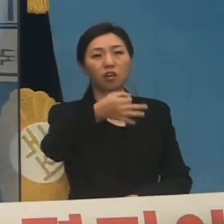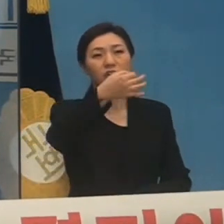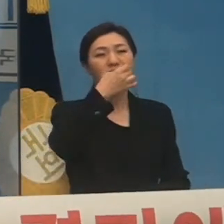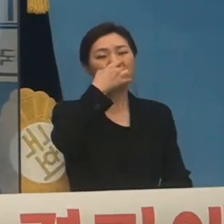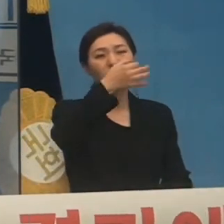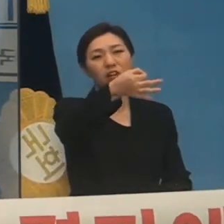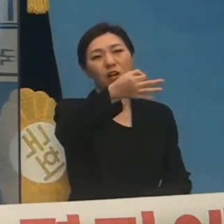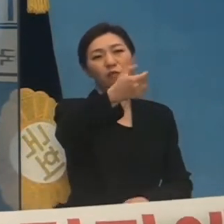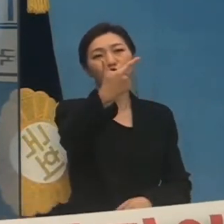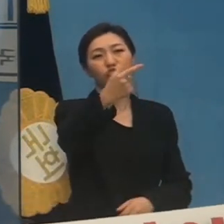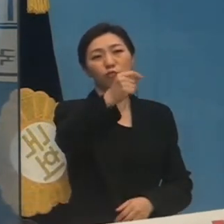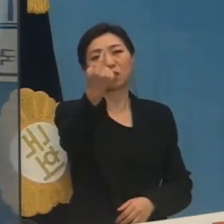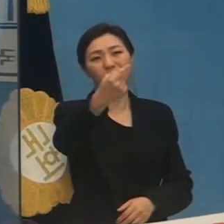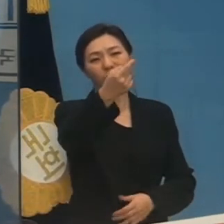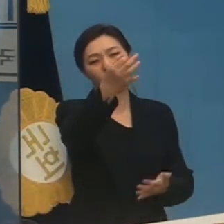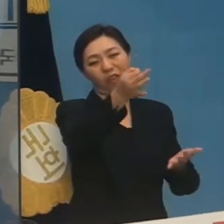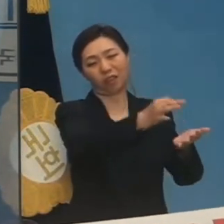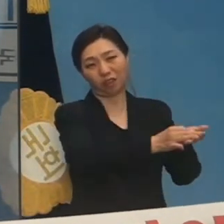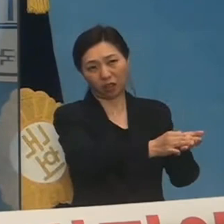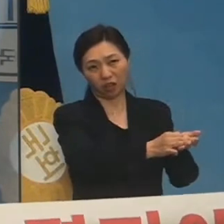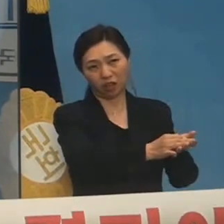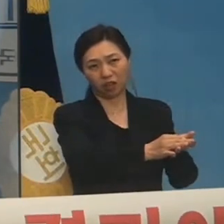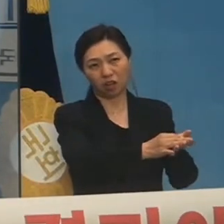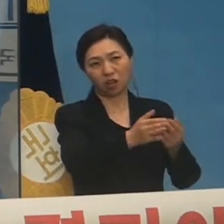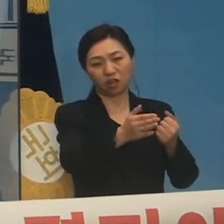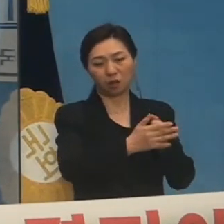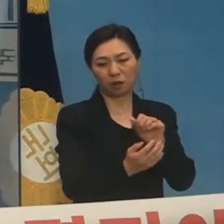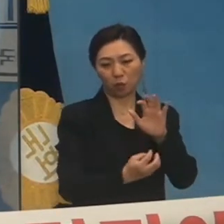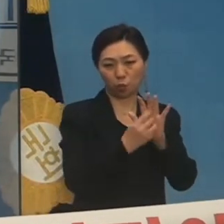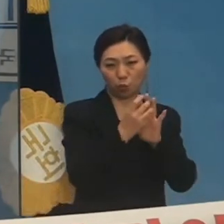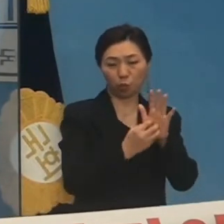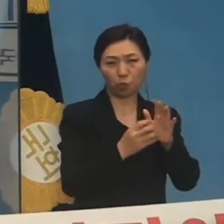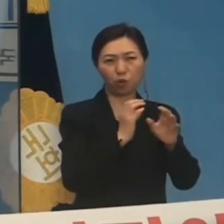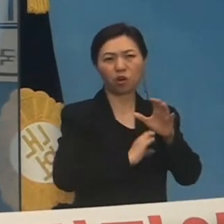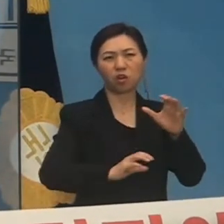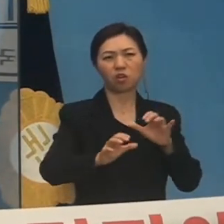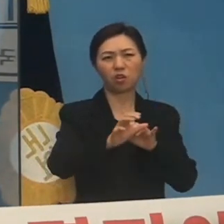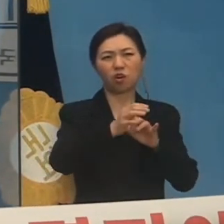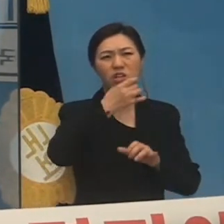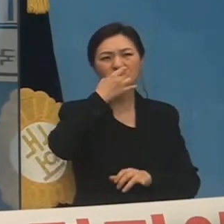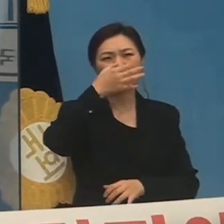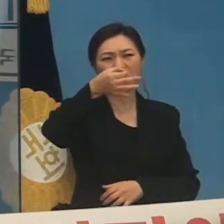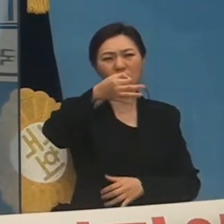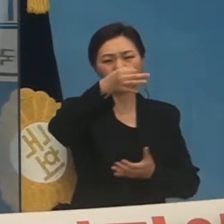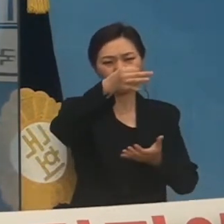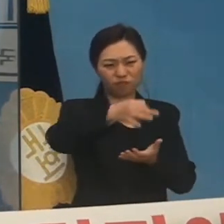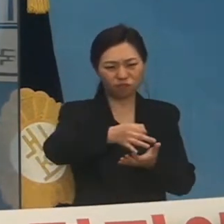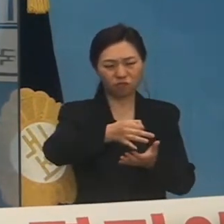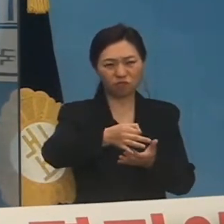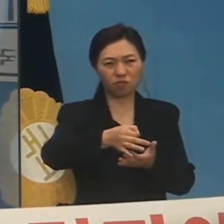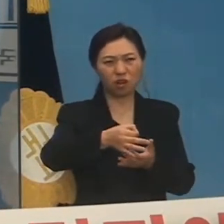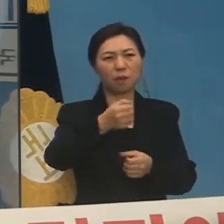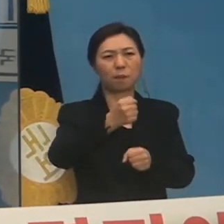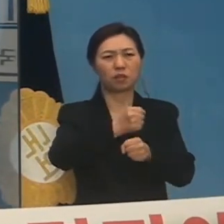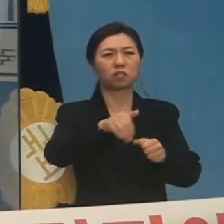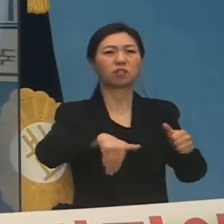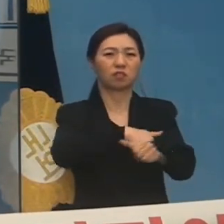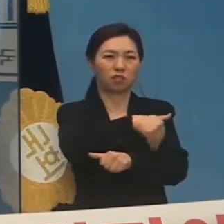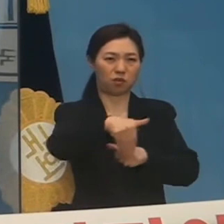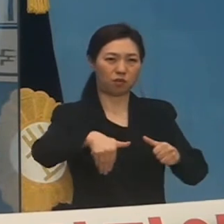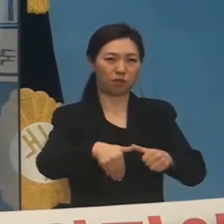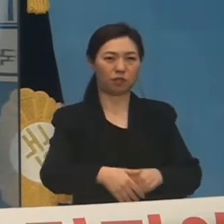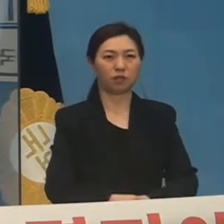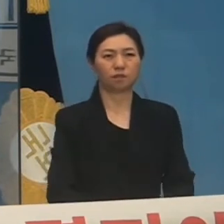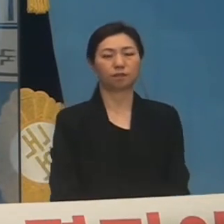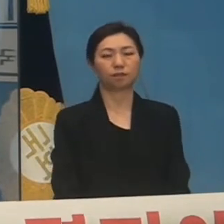농민농업을 우려하고 쌀값을 더 하락하도록 유도한 것이다. 이상입니다.